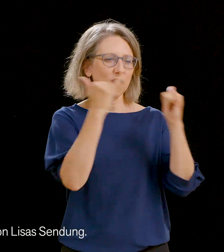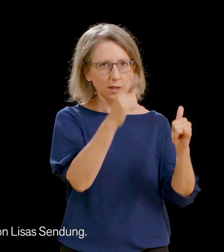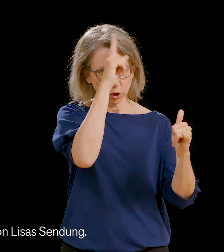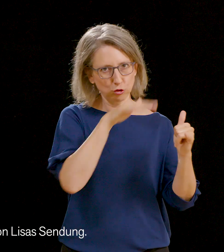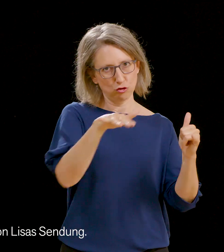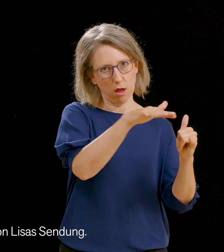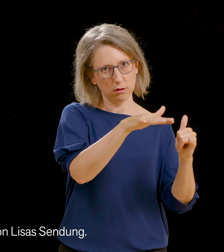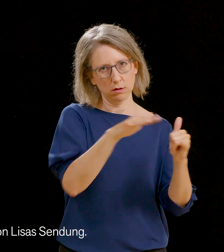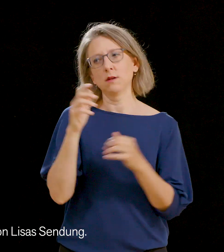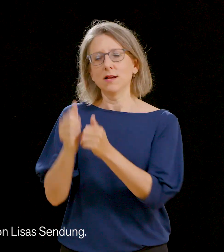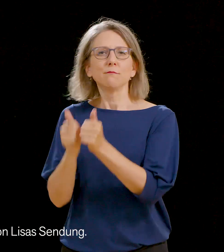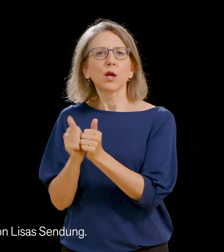Aufnahmeleiter von Lisas Sendung.